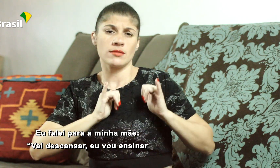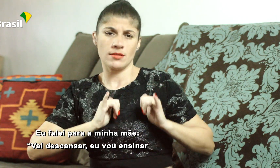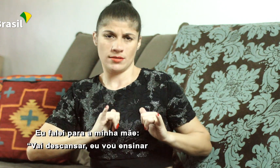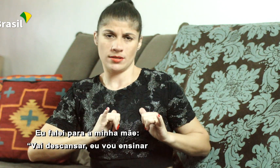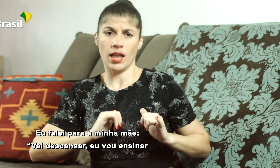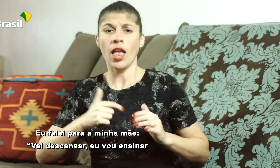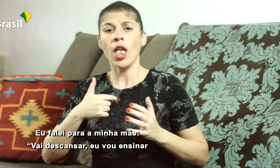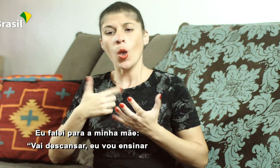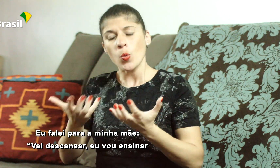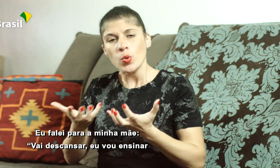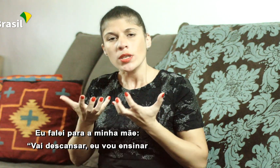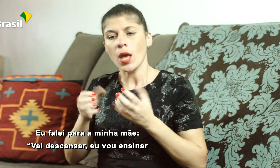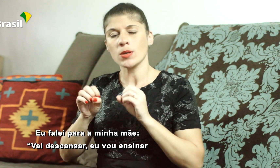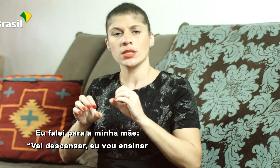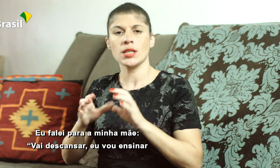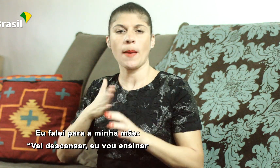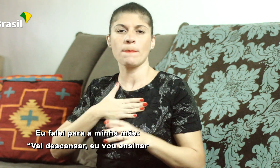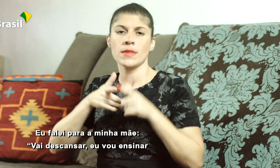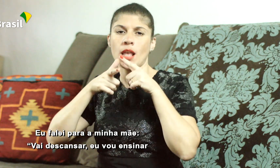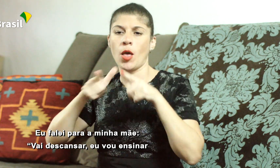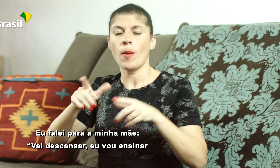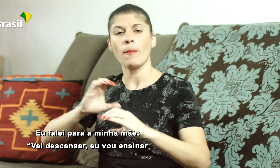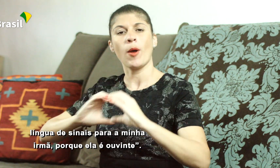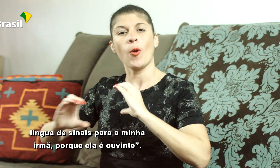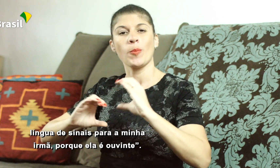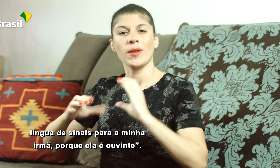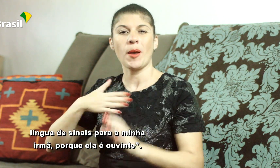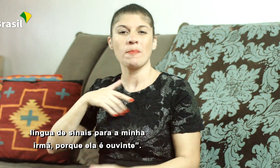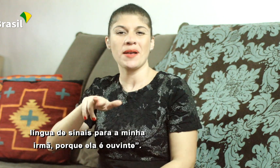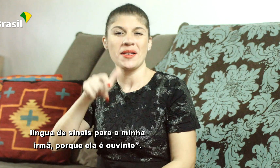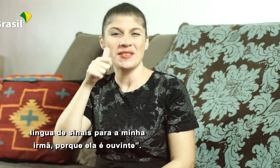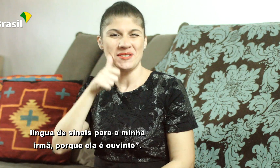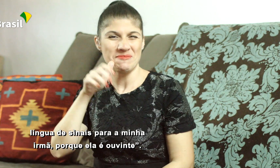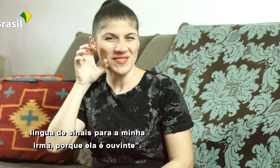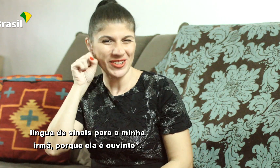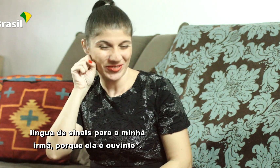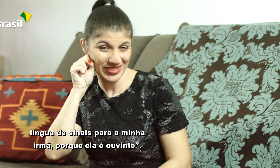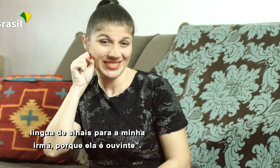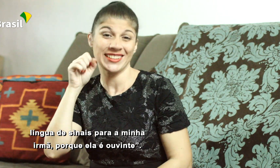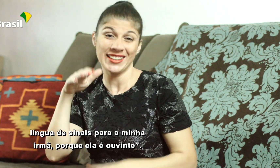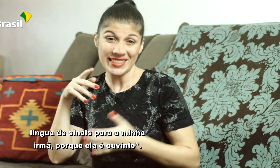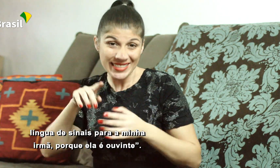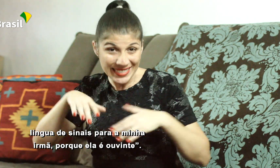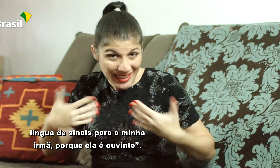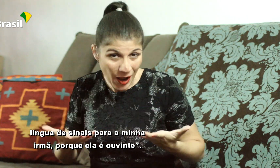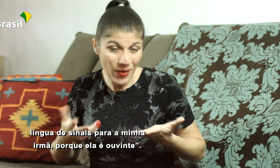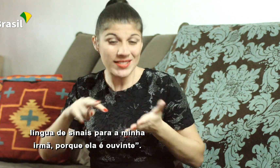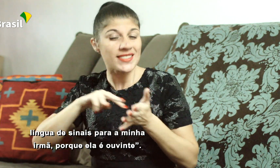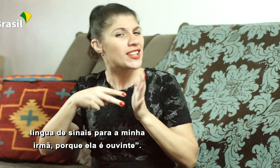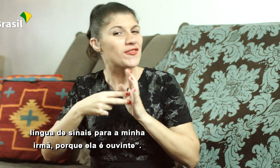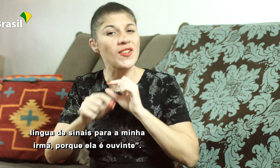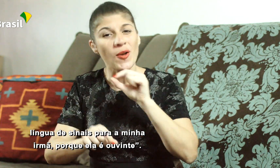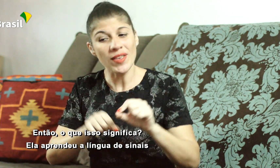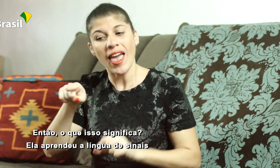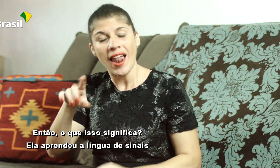mãe, vai descansar, eu vou ensinar língua de sinais para minha irmã. Porque ela é ouvinte. Então, o que